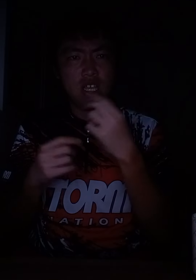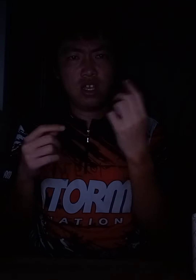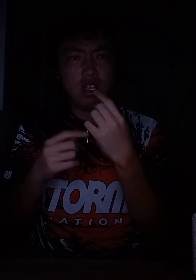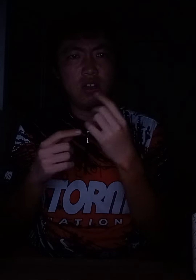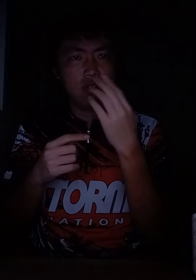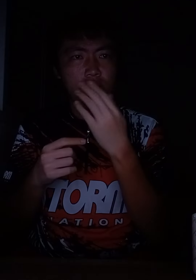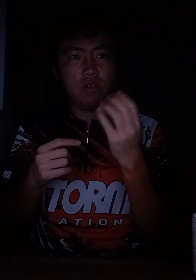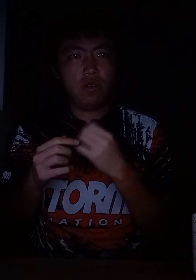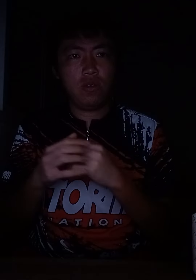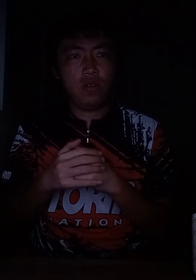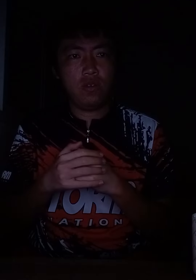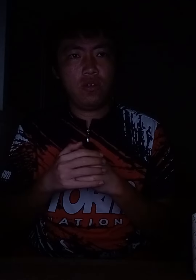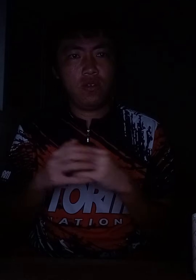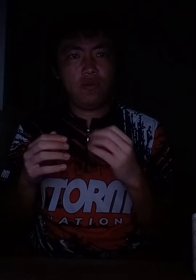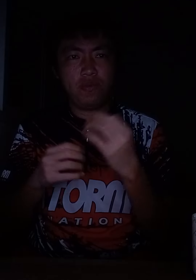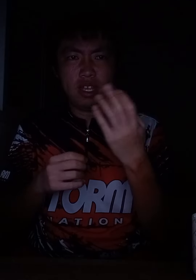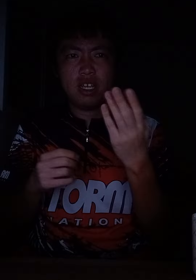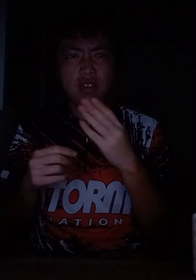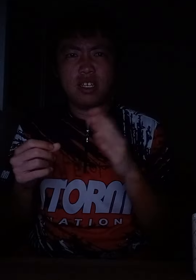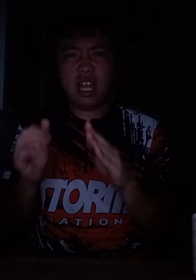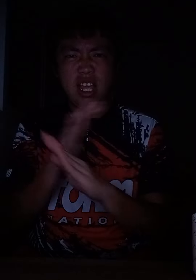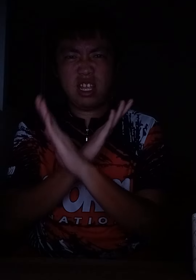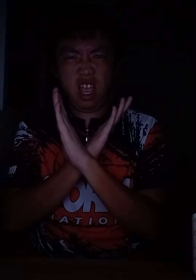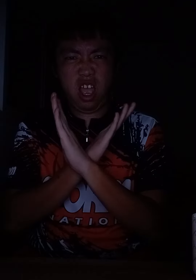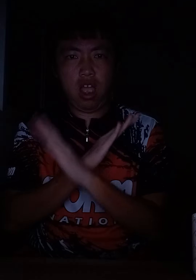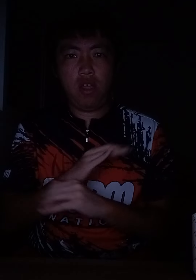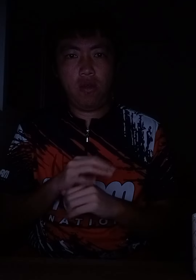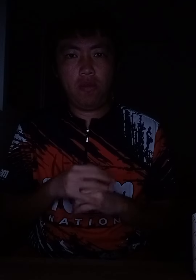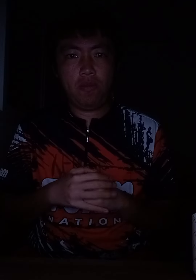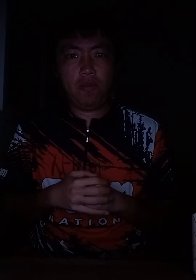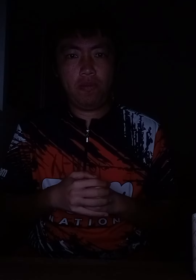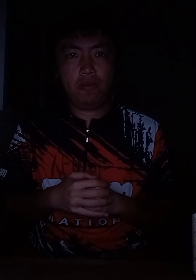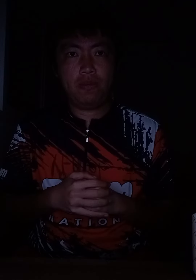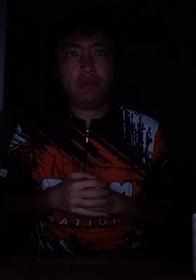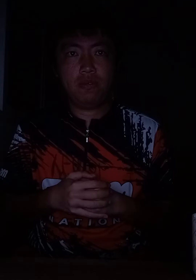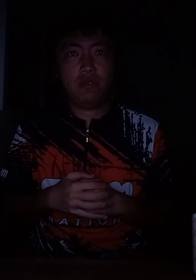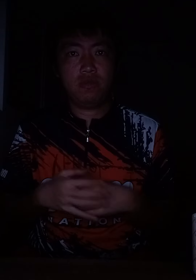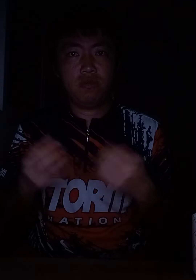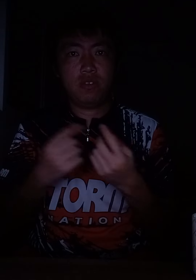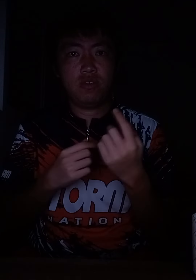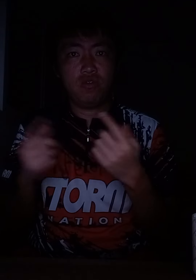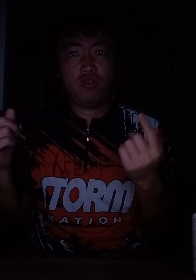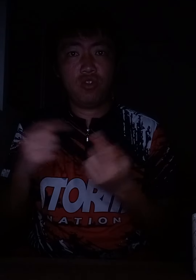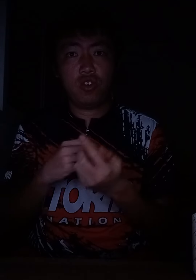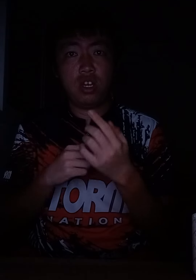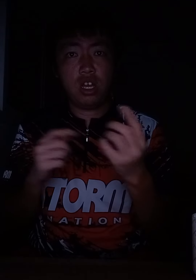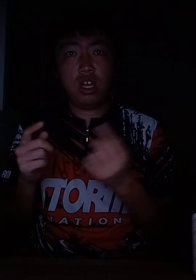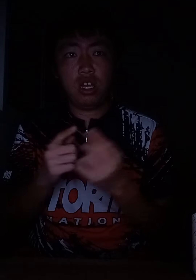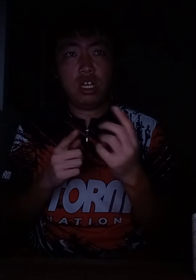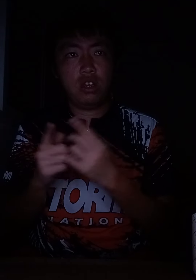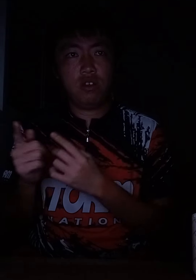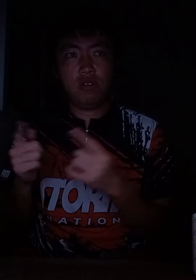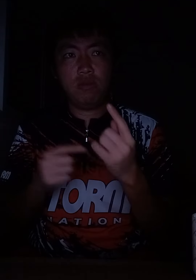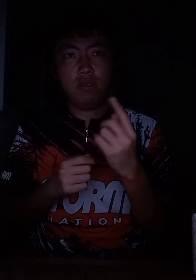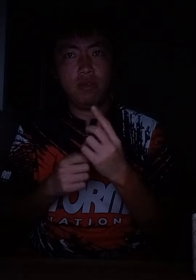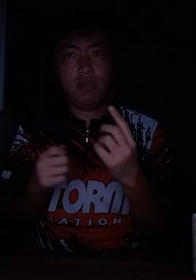물어봤으면 아니 심하냐 심하지는 않고. 피의자는 출구 밖으로 나갔다가 경찰을 보고 다시 역사